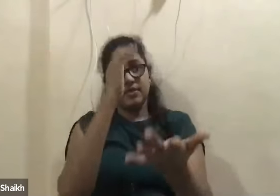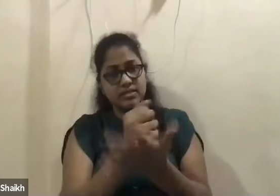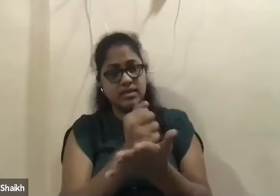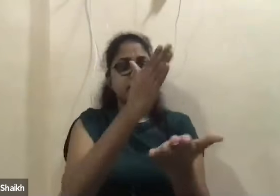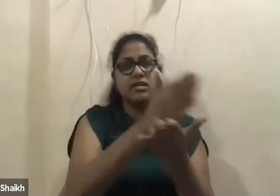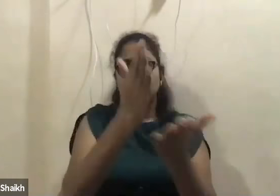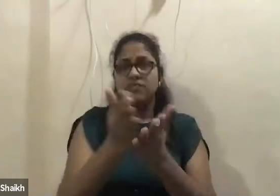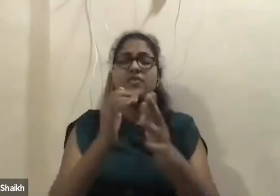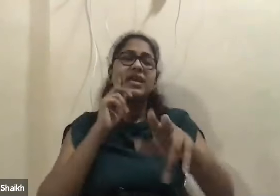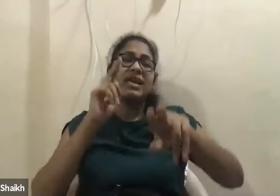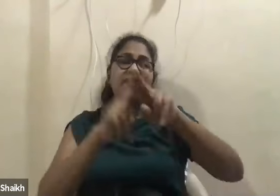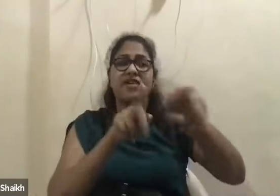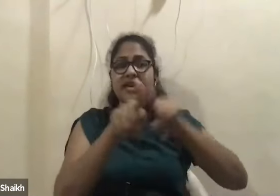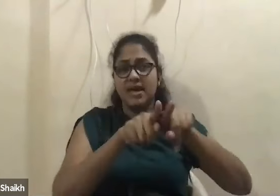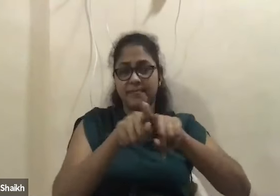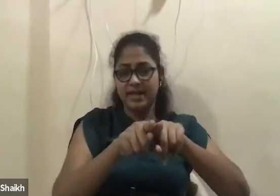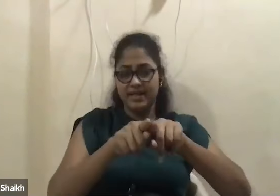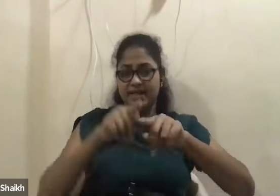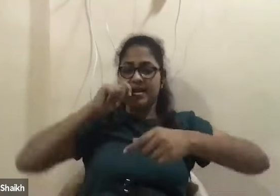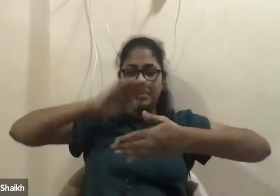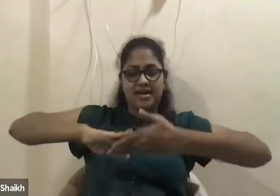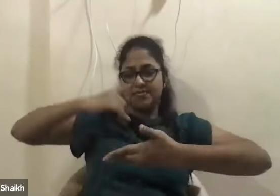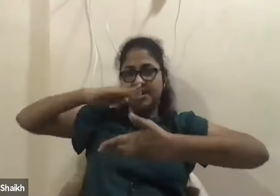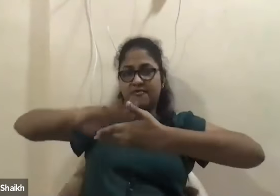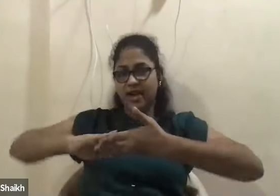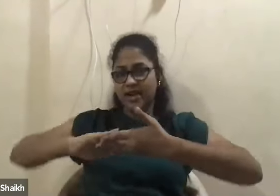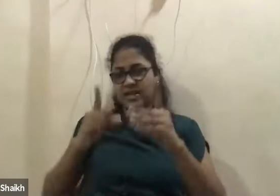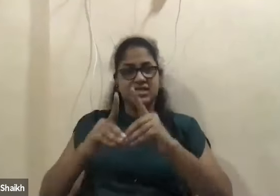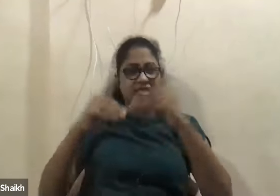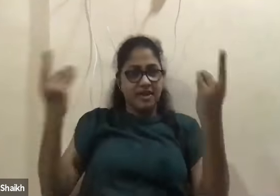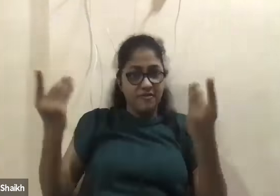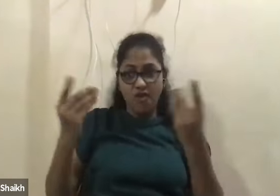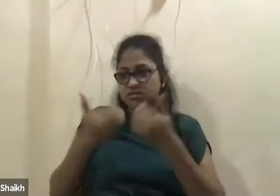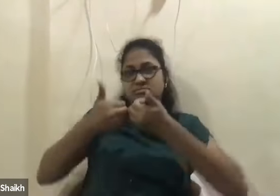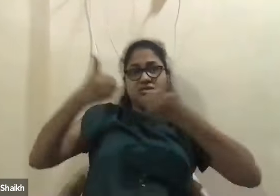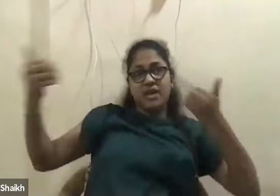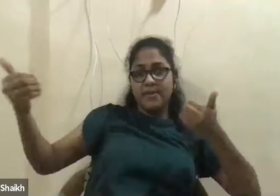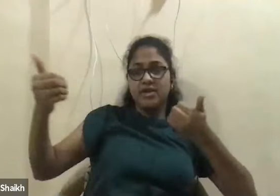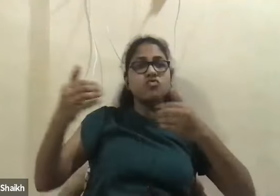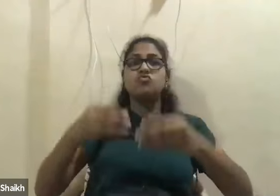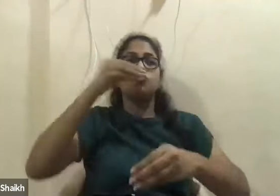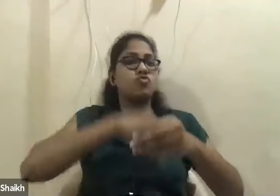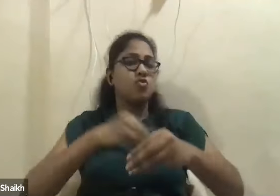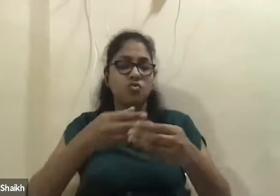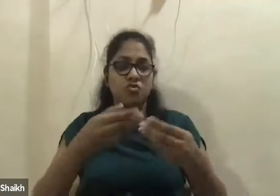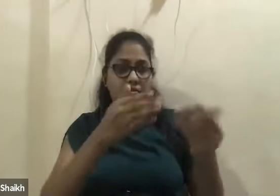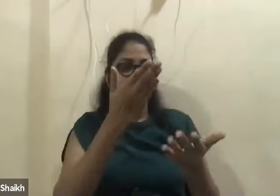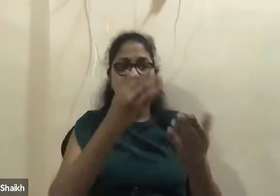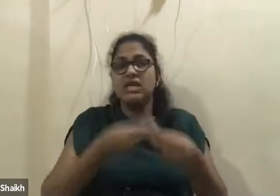लीजिए कि स्पाउस का डिवोर्स हो गया, जुडिशियल सेपरेट हो गए, तो उसको उनको नहीं मिलेगा. तो इससे क्या होता है, एक